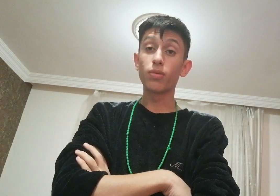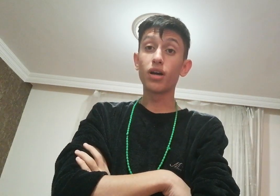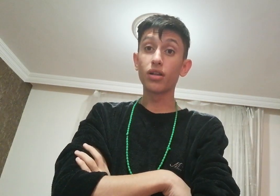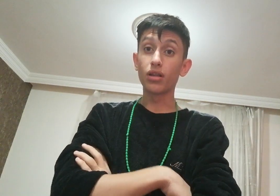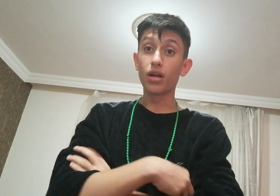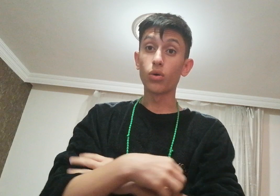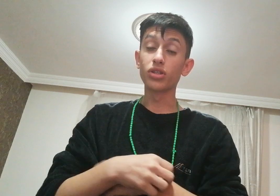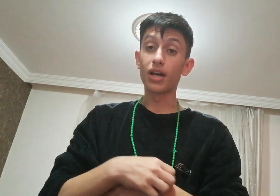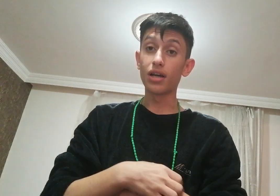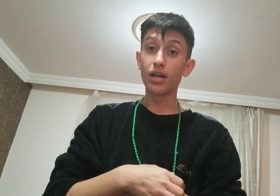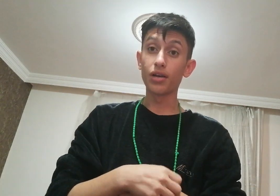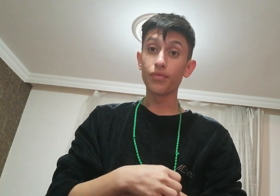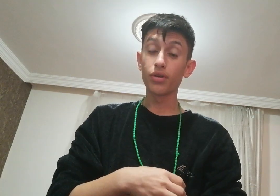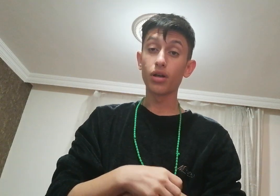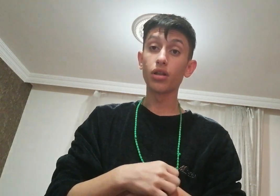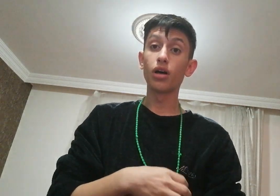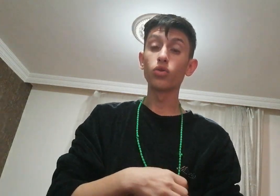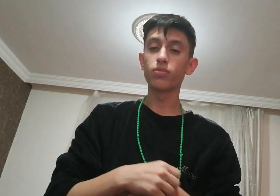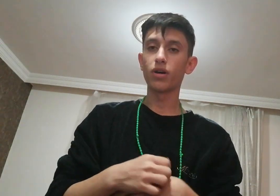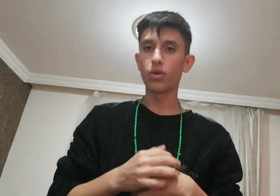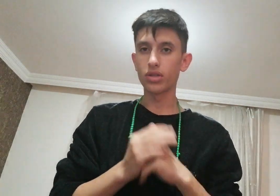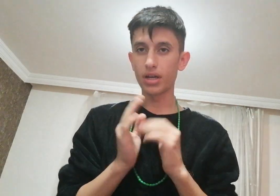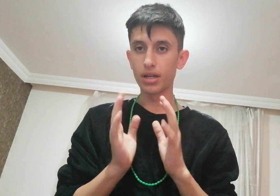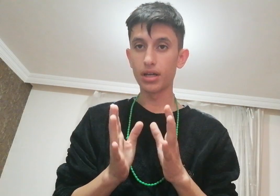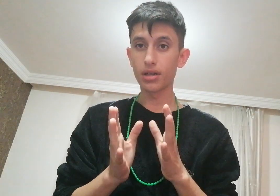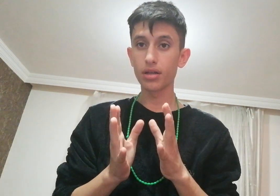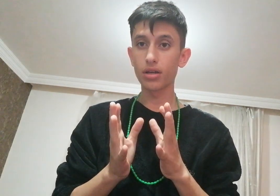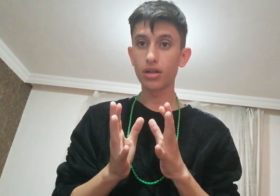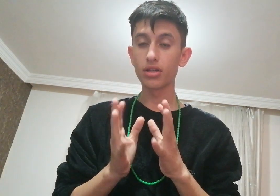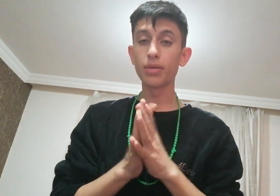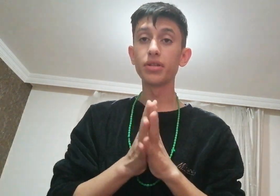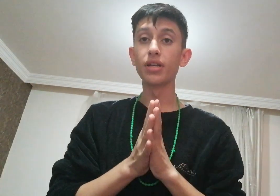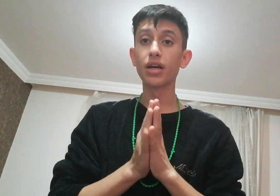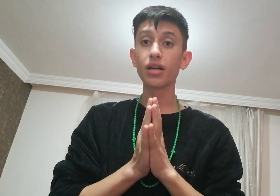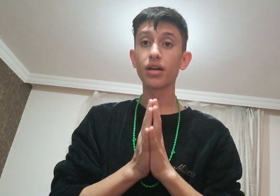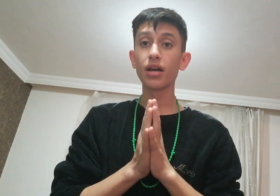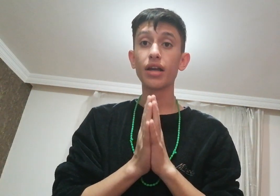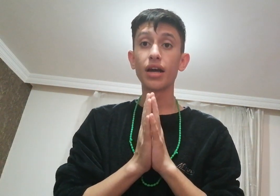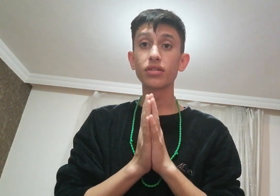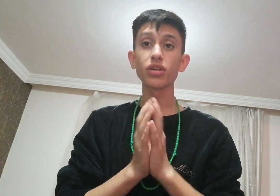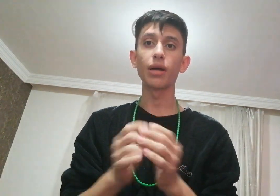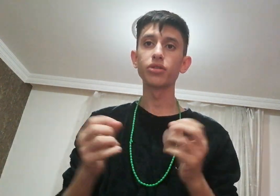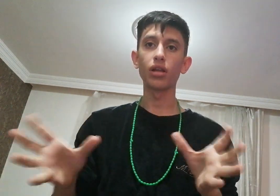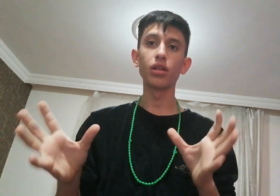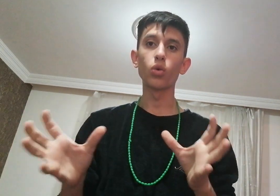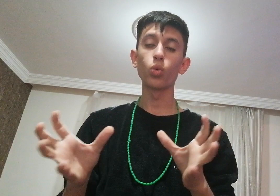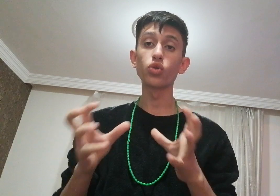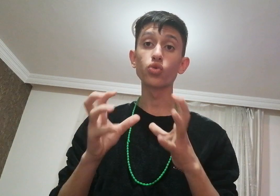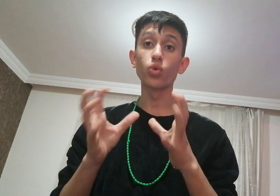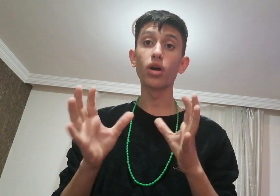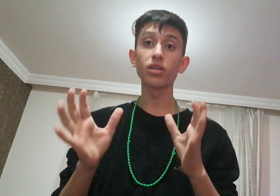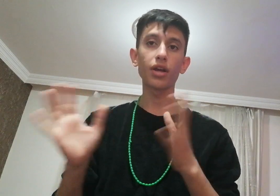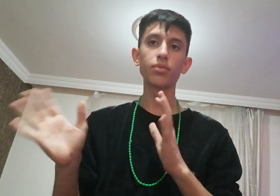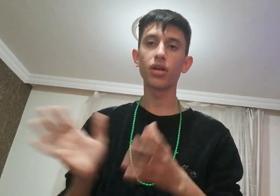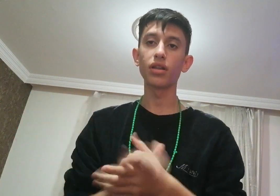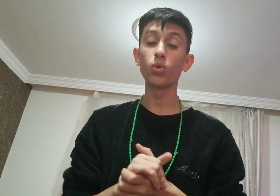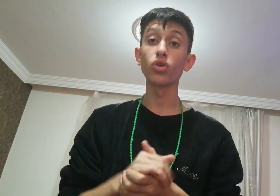سبحان الله وتعالى، الله سبحانه وتعالى كتب لنا آيات قيامة الله وسورات قيامة الله